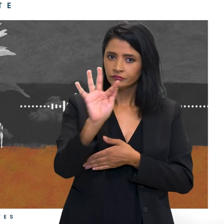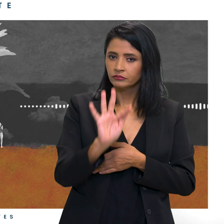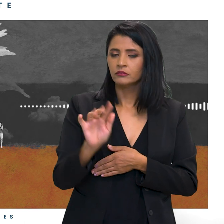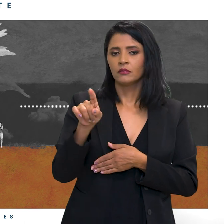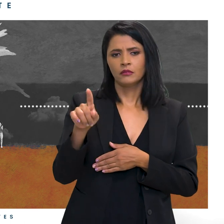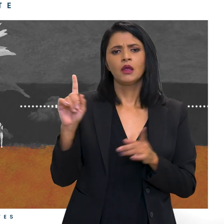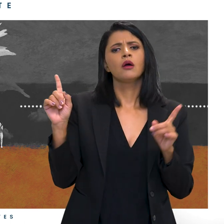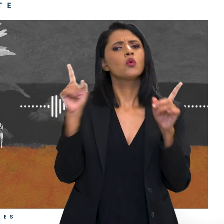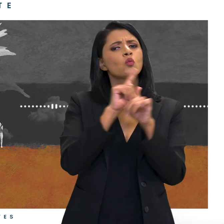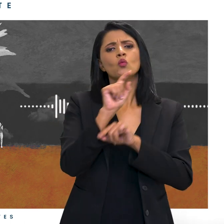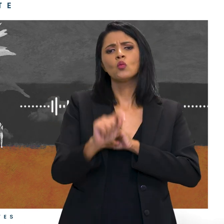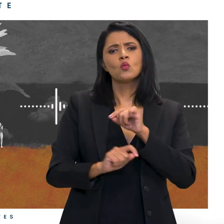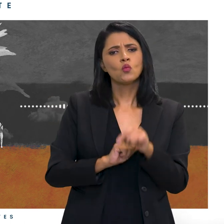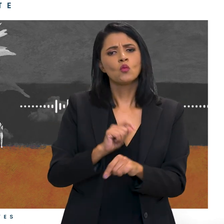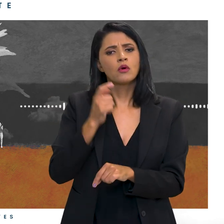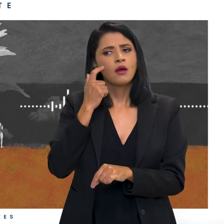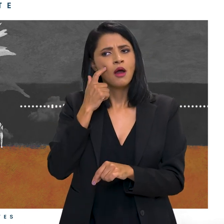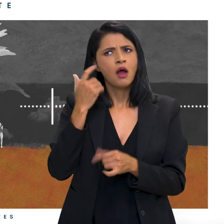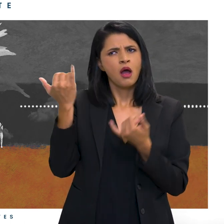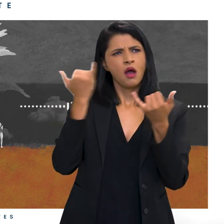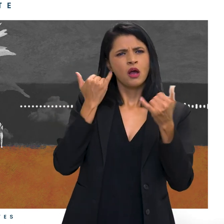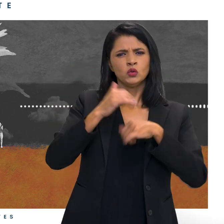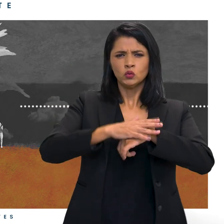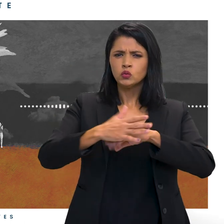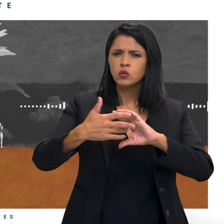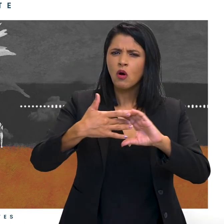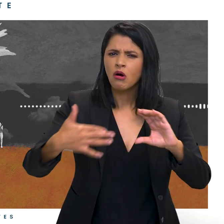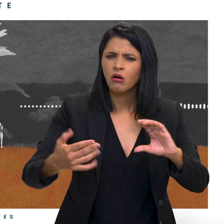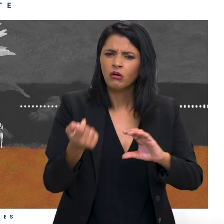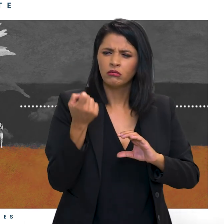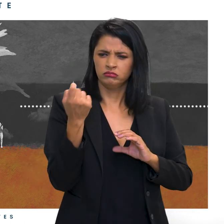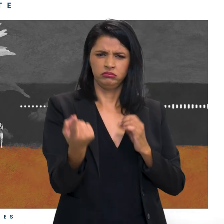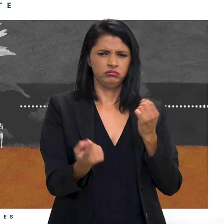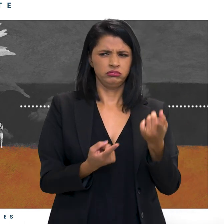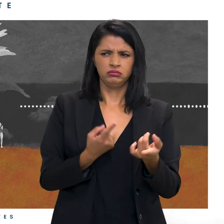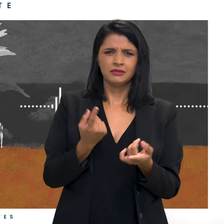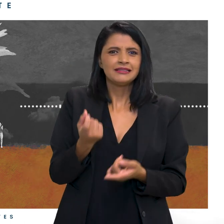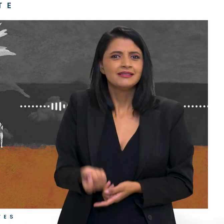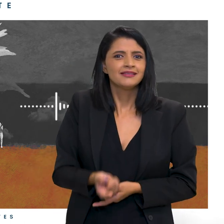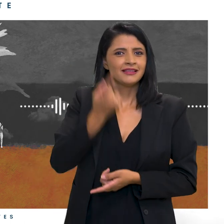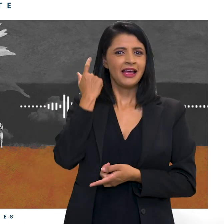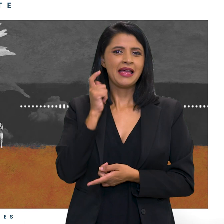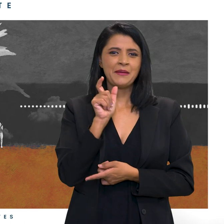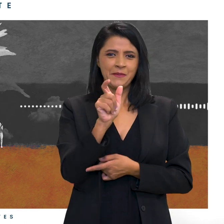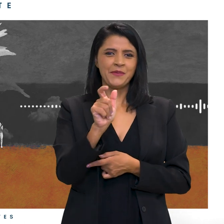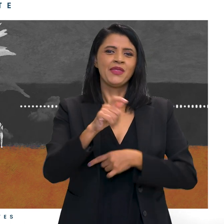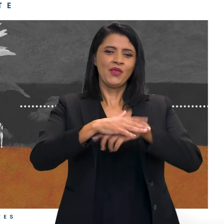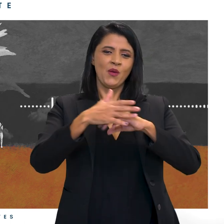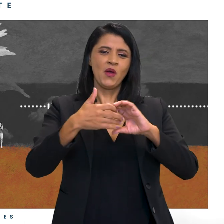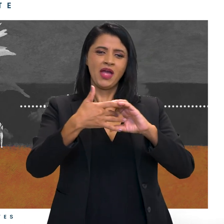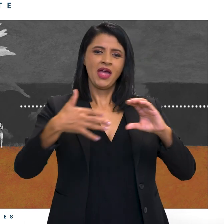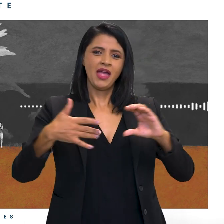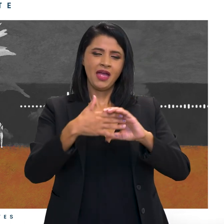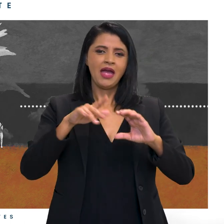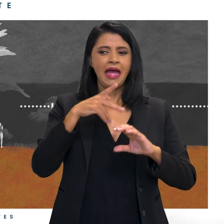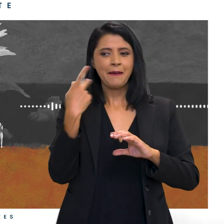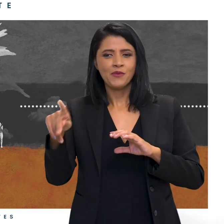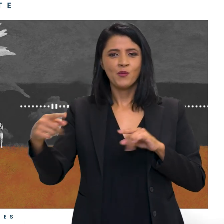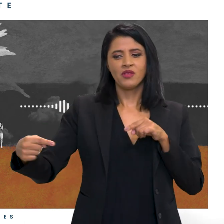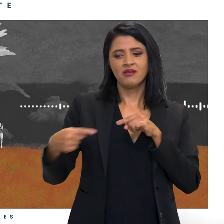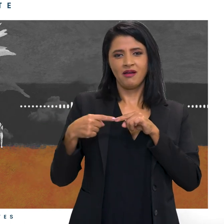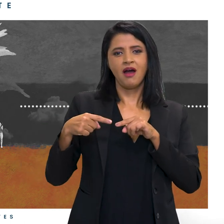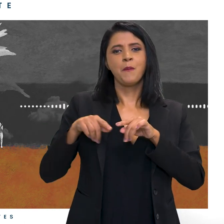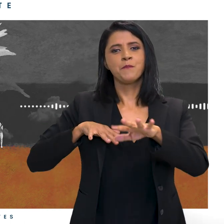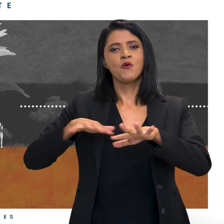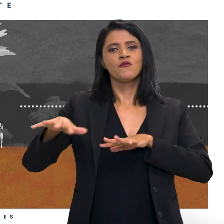e faculdades, dificilmente, né, ouvem falar de doença rara. Até porque esse termo doença rara é um termo muito ligado aos